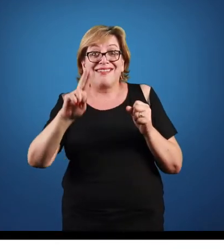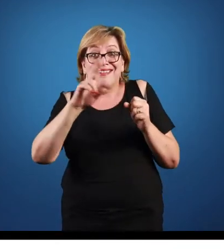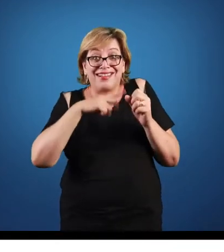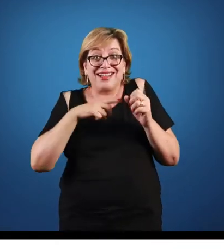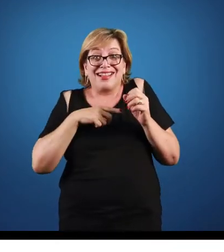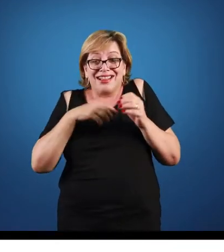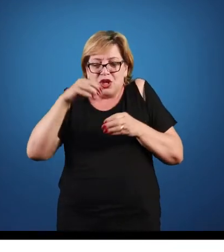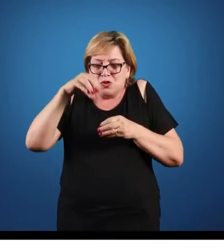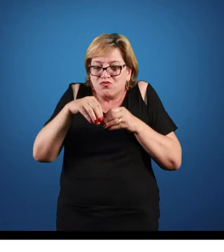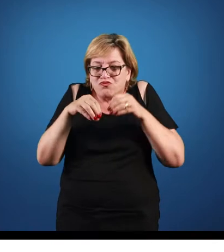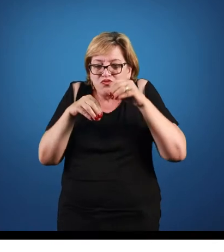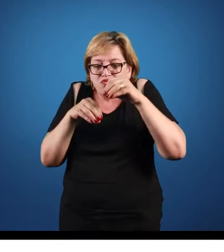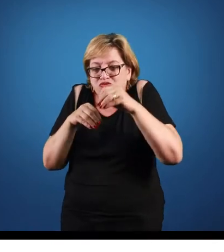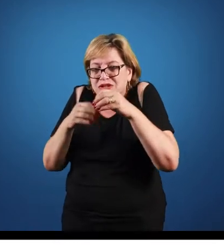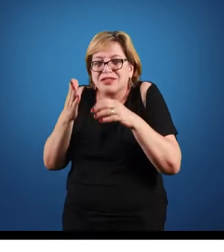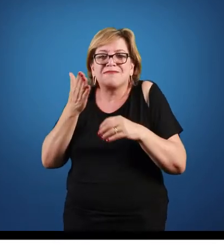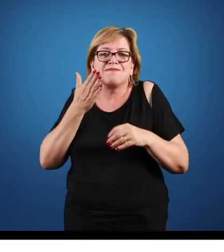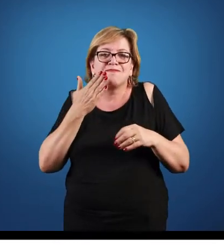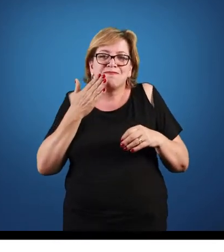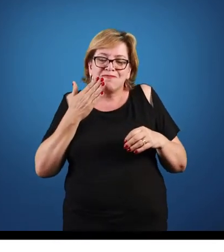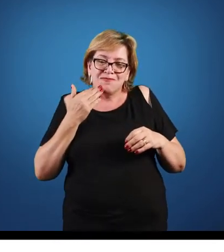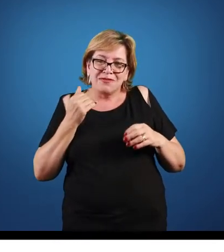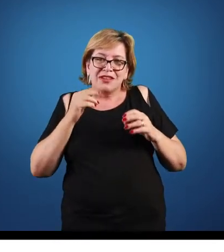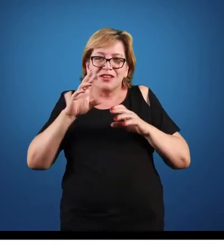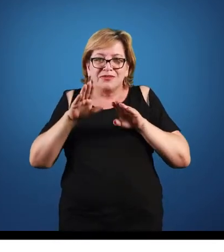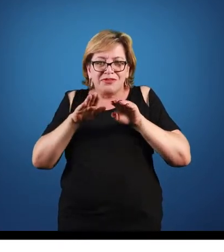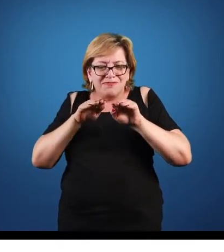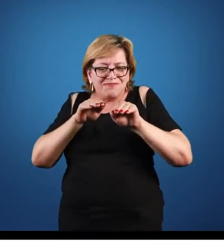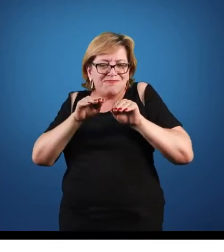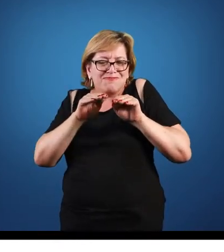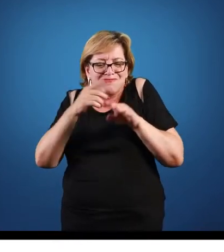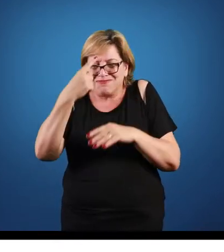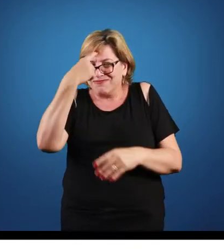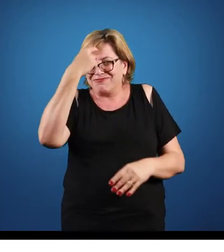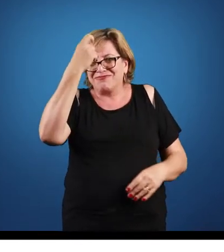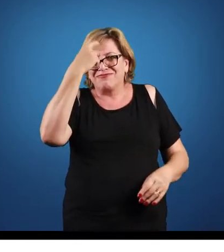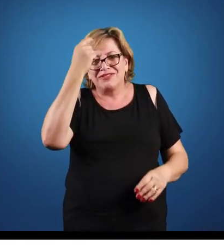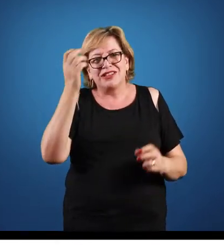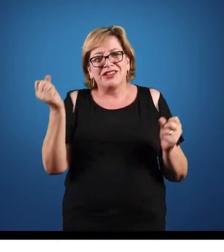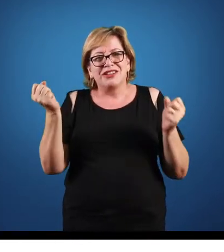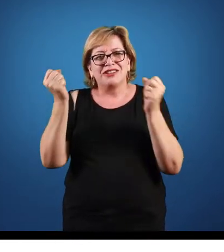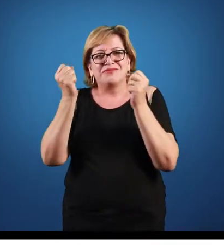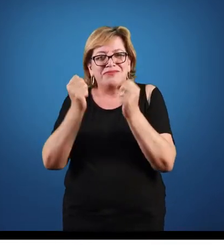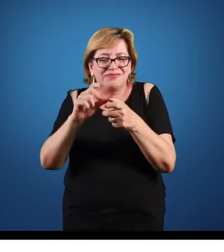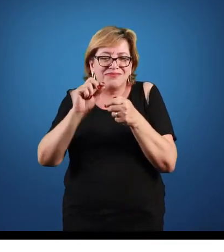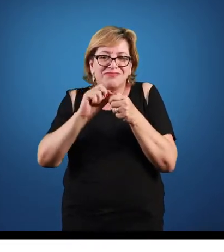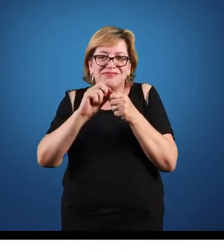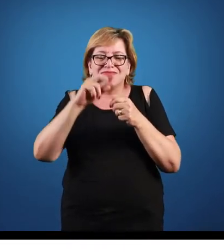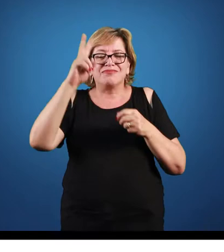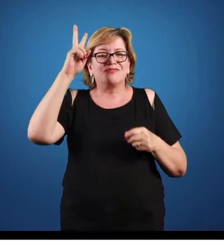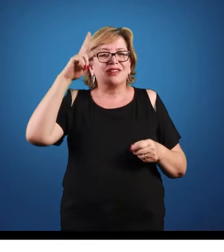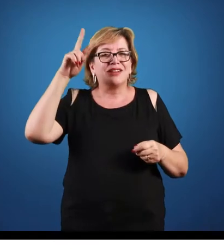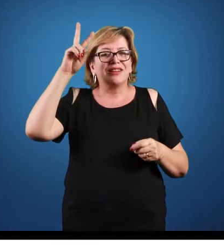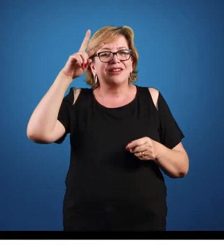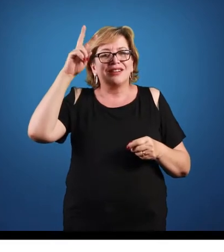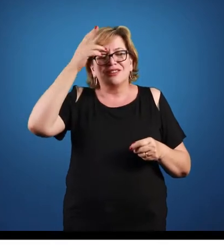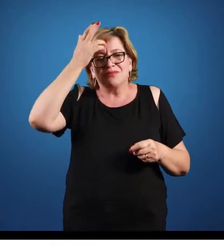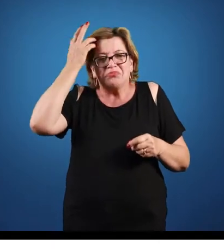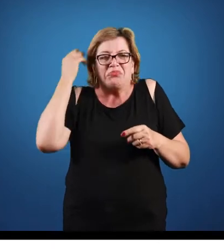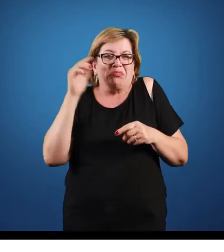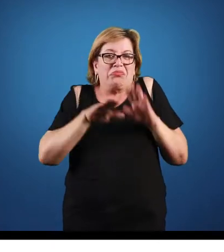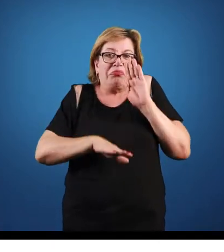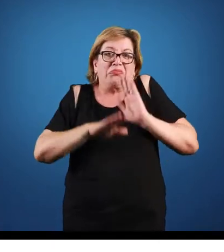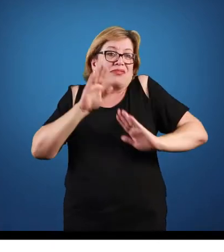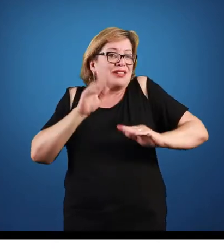aquelas peças onde eles em caixa e fica mais fácil para você fazer é criar um movimento com isso não se pode fazer uma uma historinha de do que você